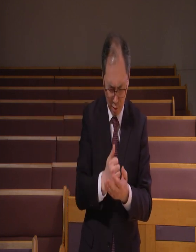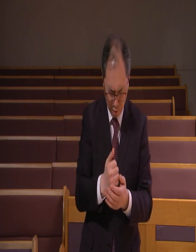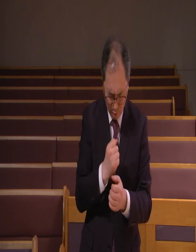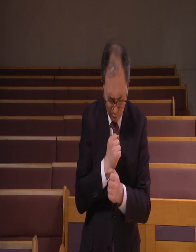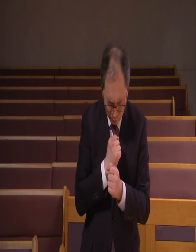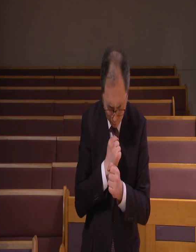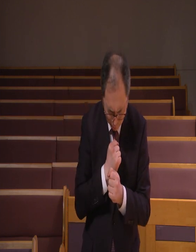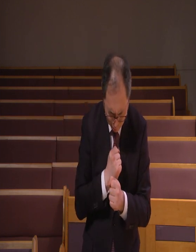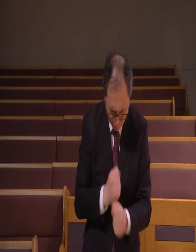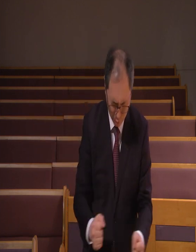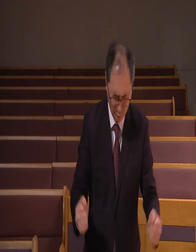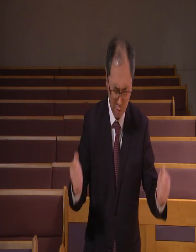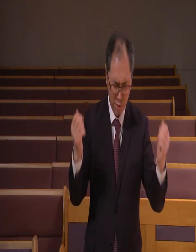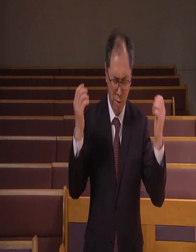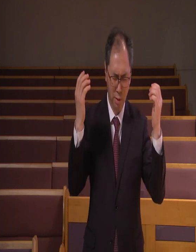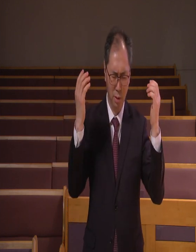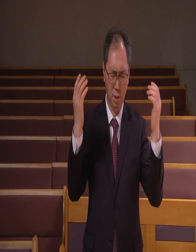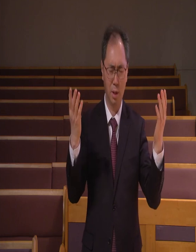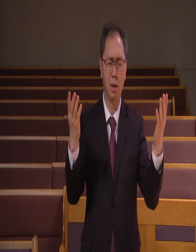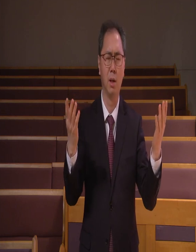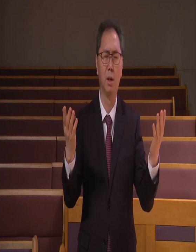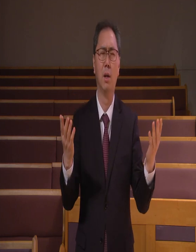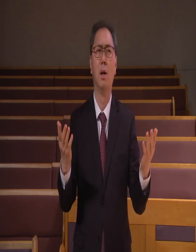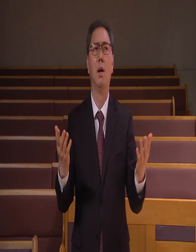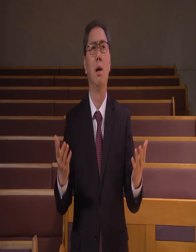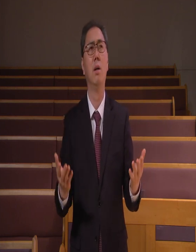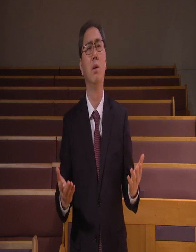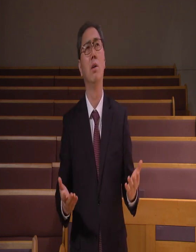저들의 죄를